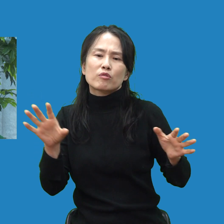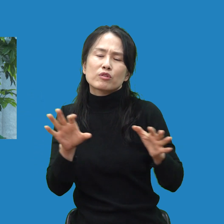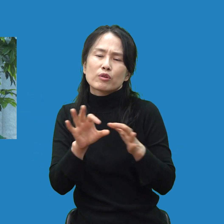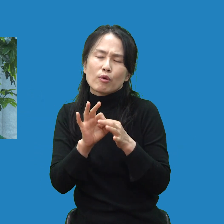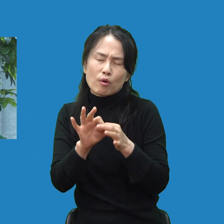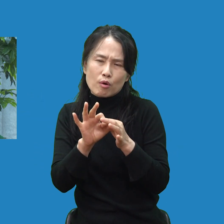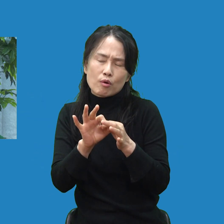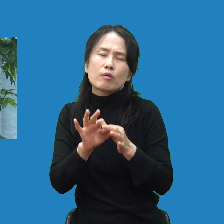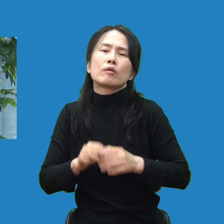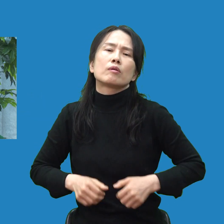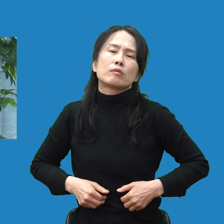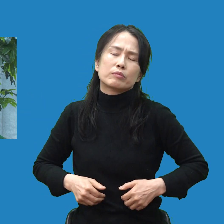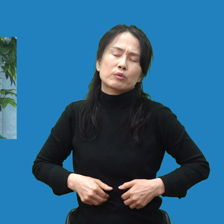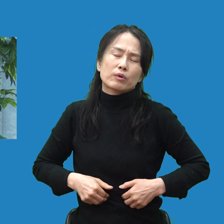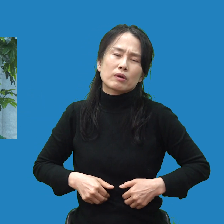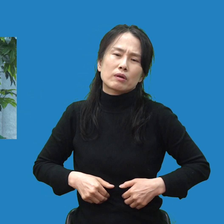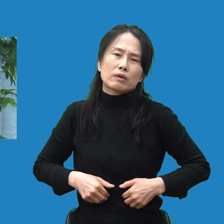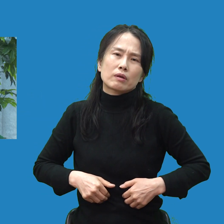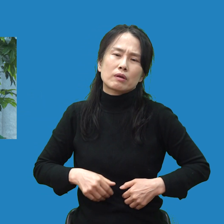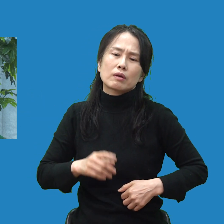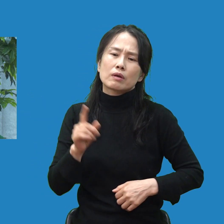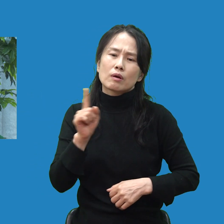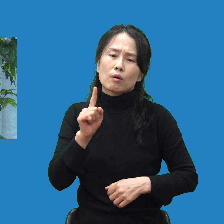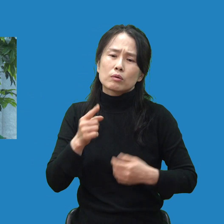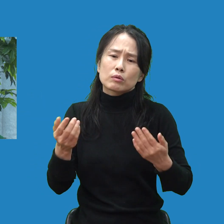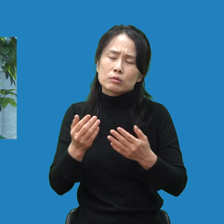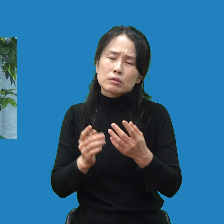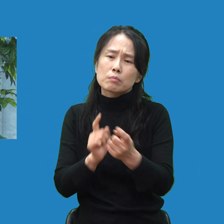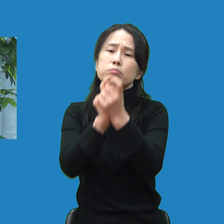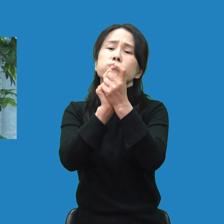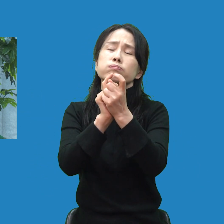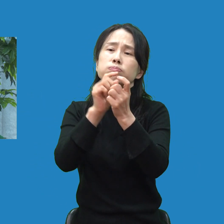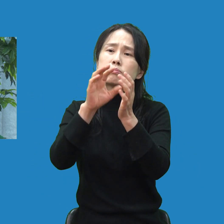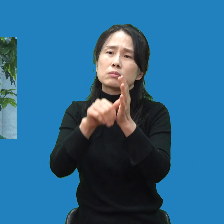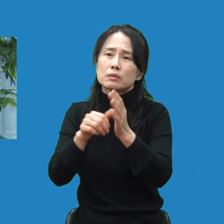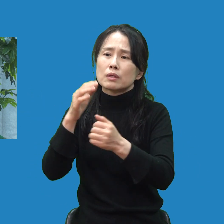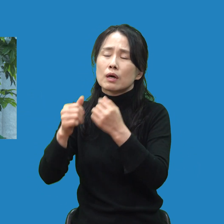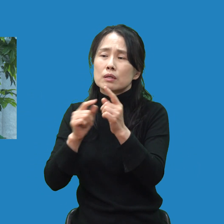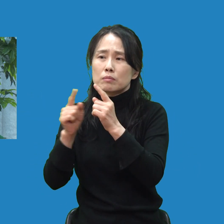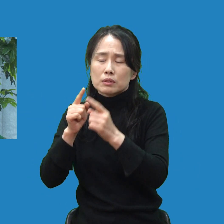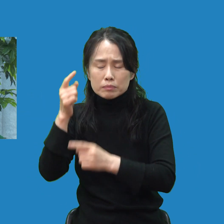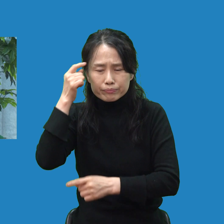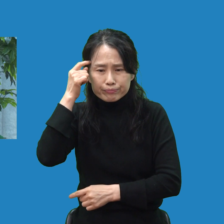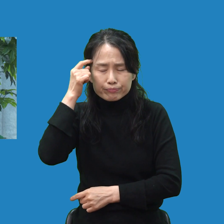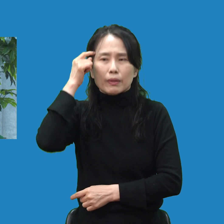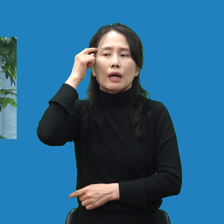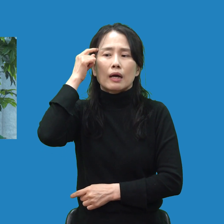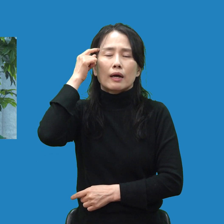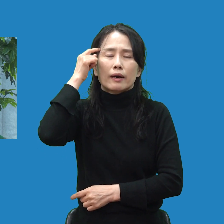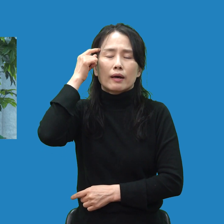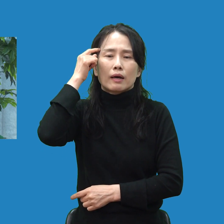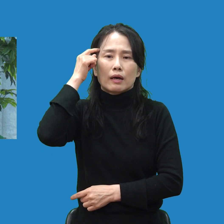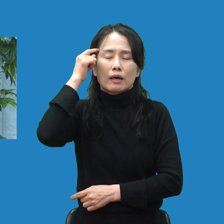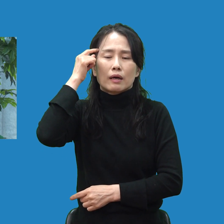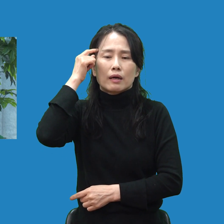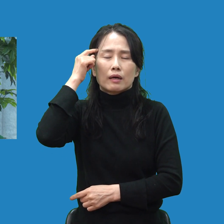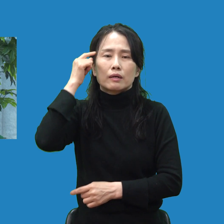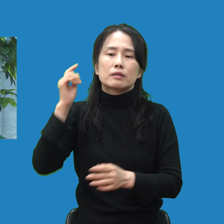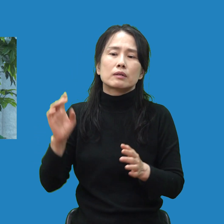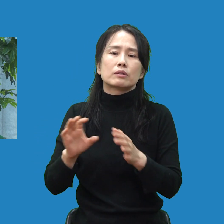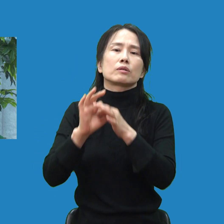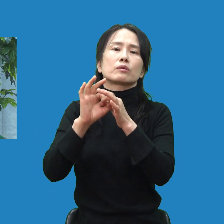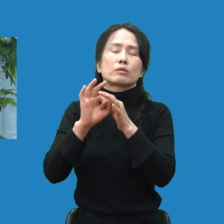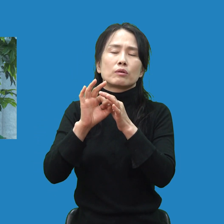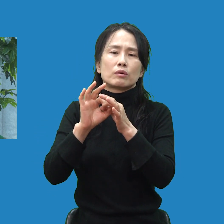연결되지 않는, 하나님 말씀이 도무지 기억되지 않고 이해되지 않는 그런